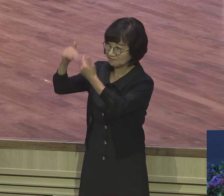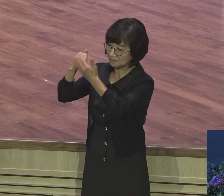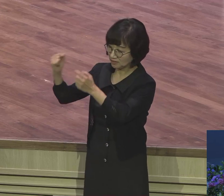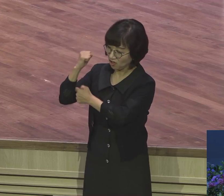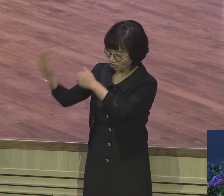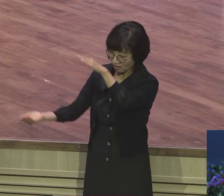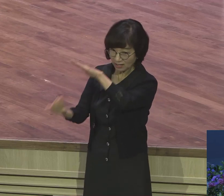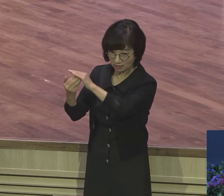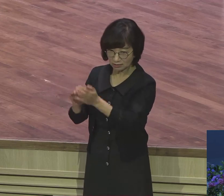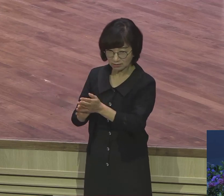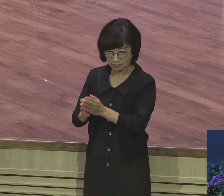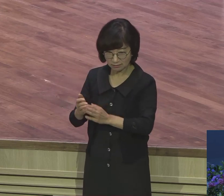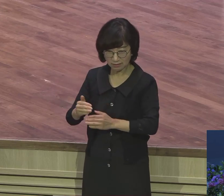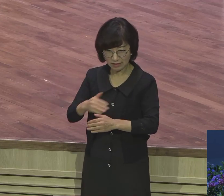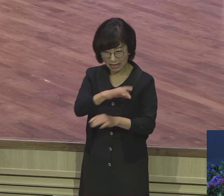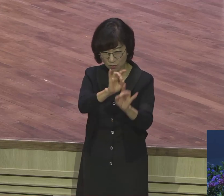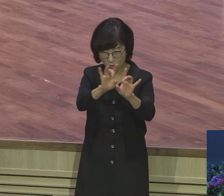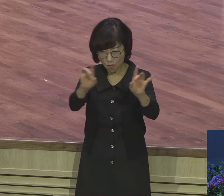믿어요.